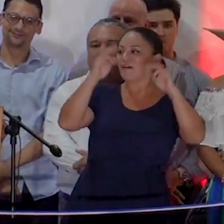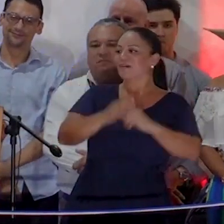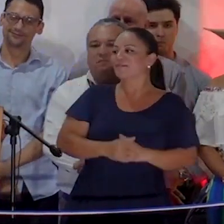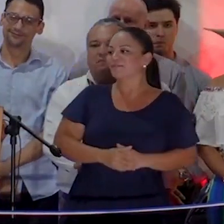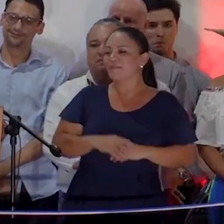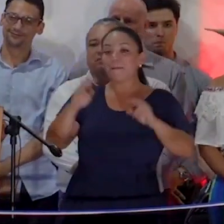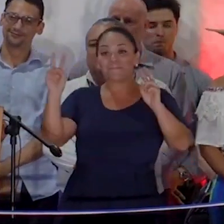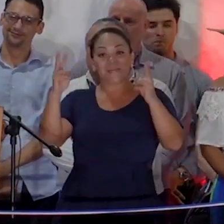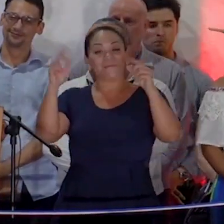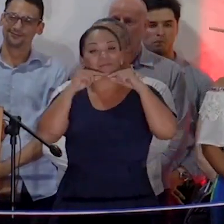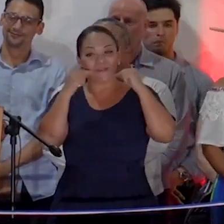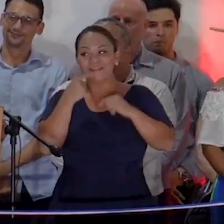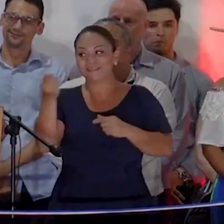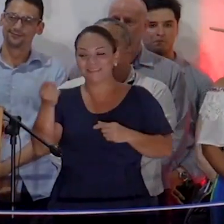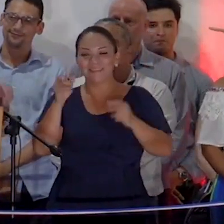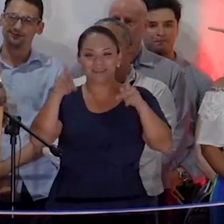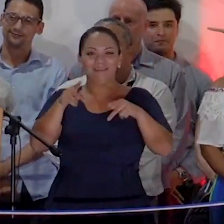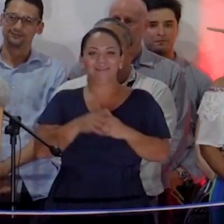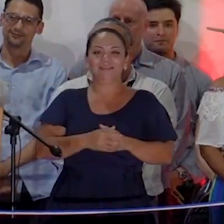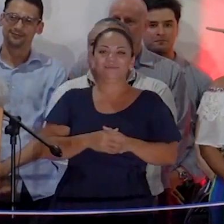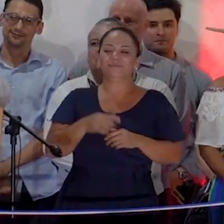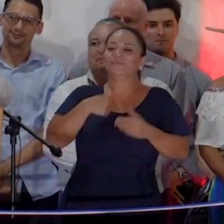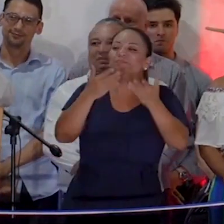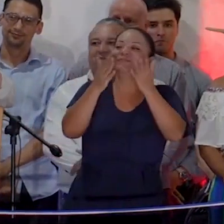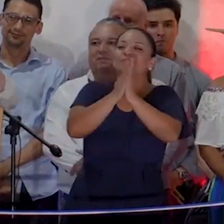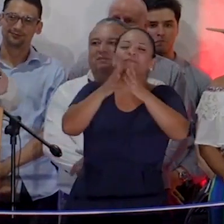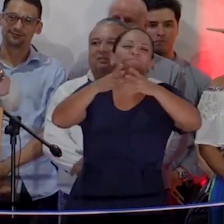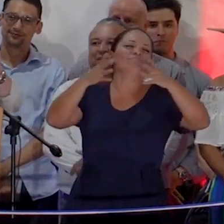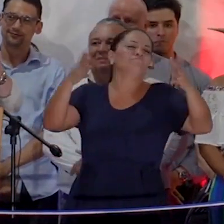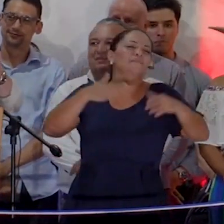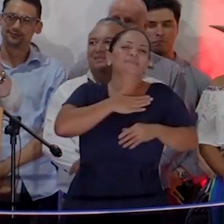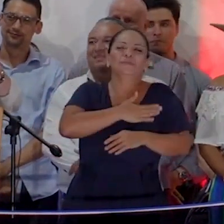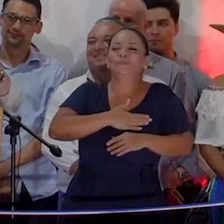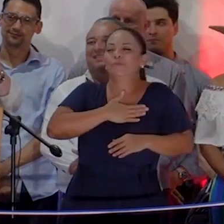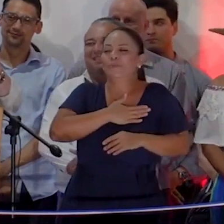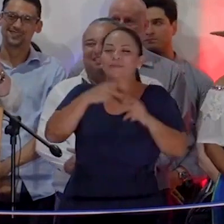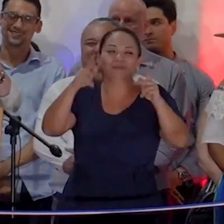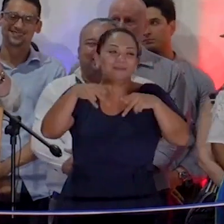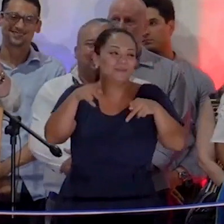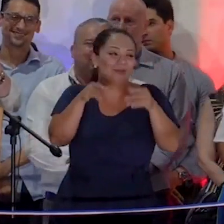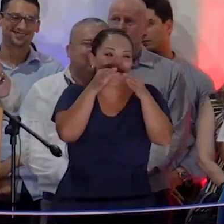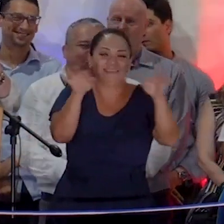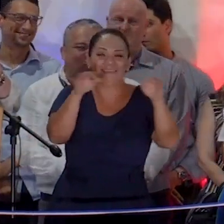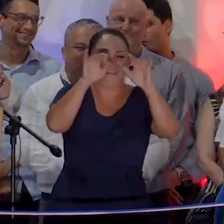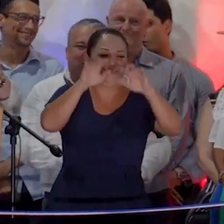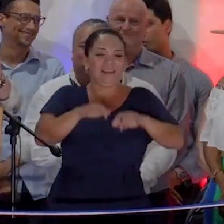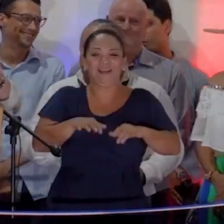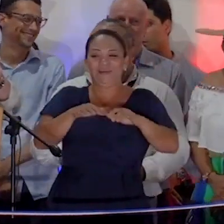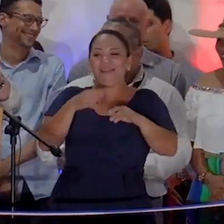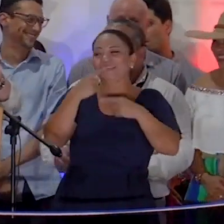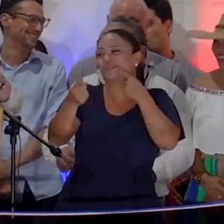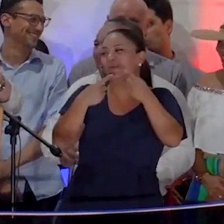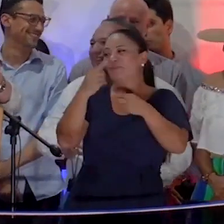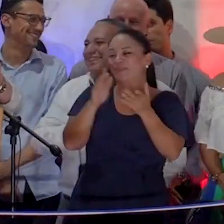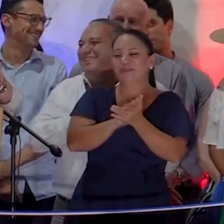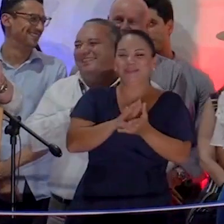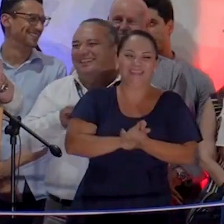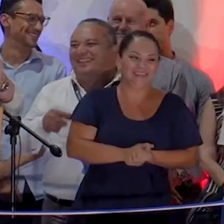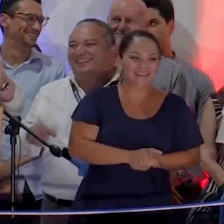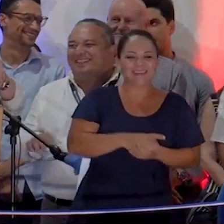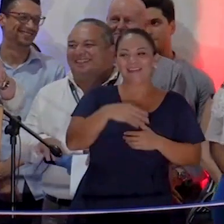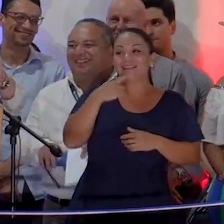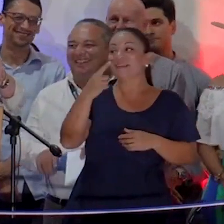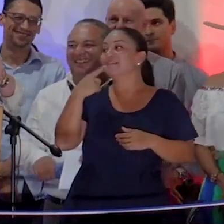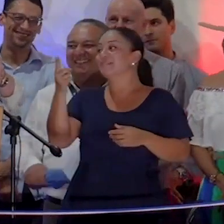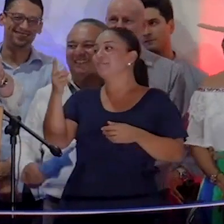Así es que le pido enormes disculpas a los que me escribieron este discurso, que